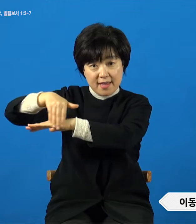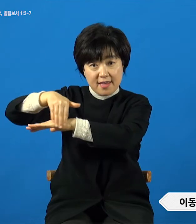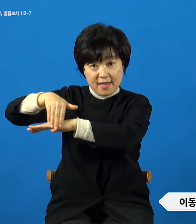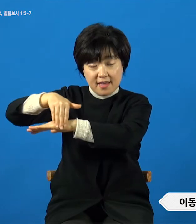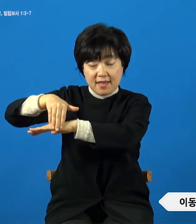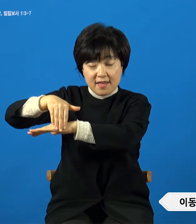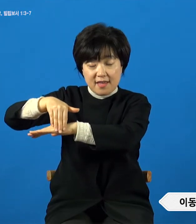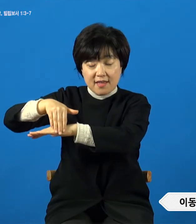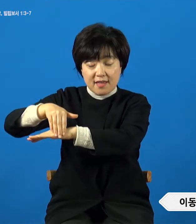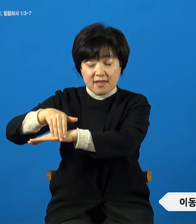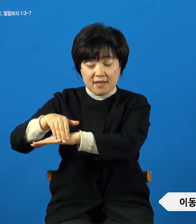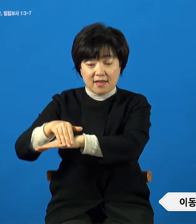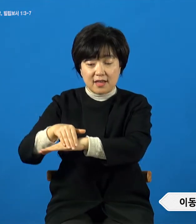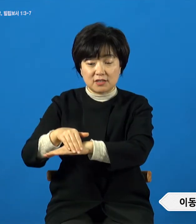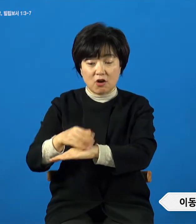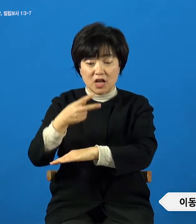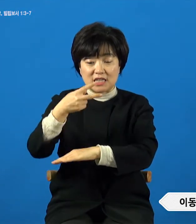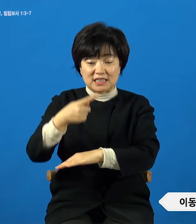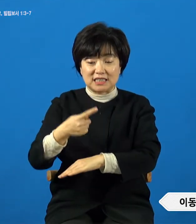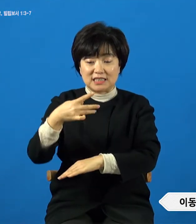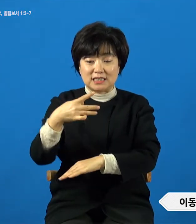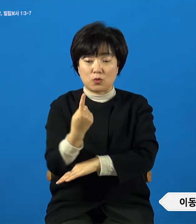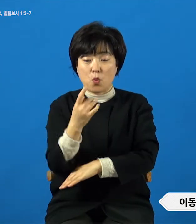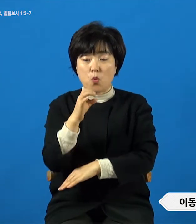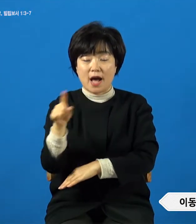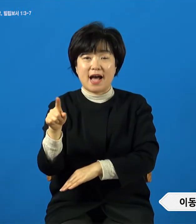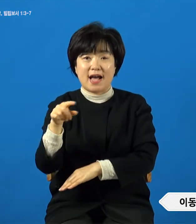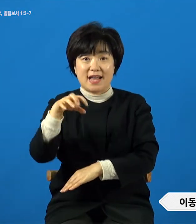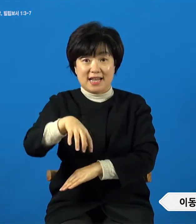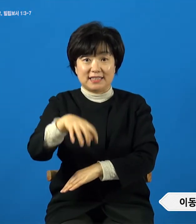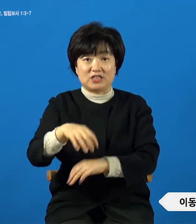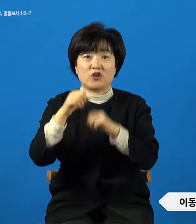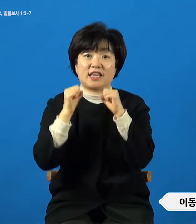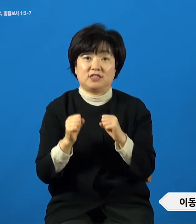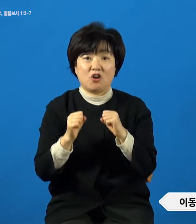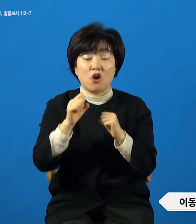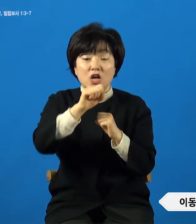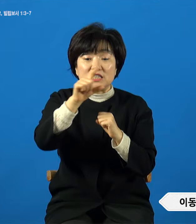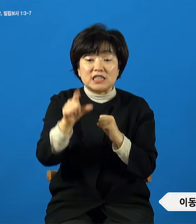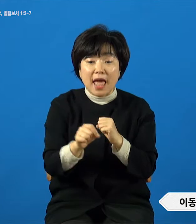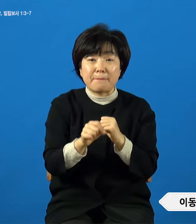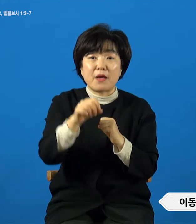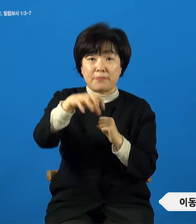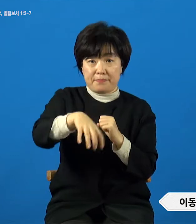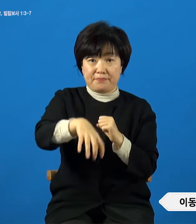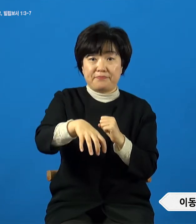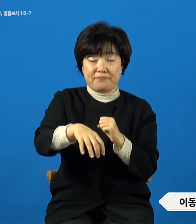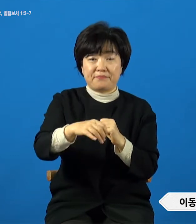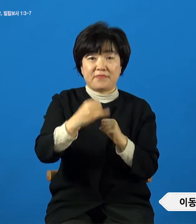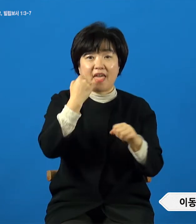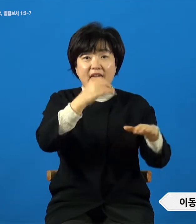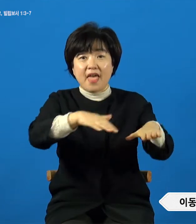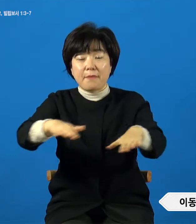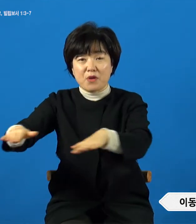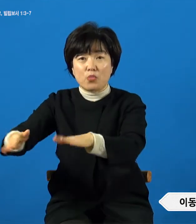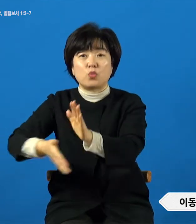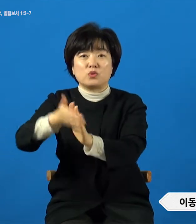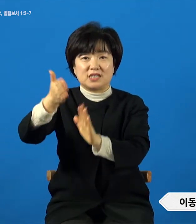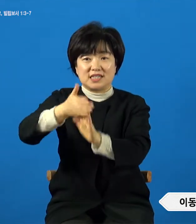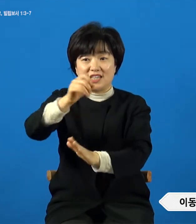어디에 머물고 있었냐면 드로아라는 데 머물고 있었어요. 드로아는 터키의 해변 도시입니다.